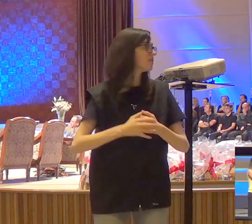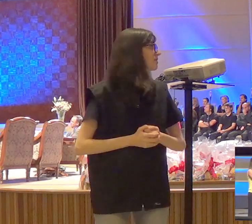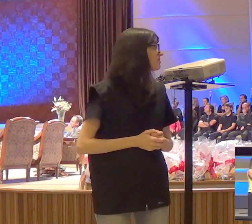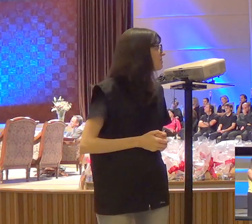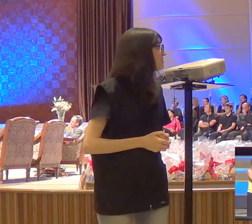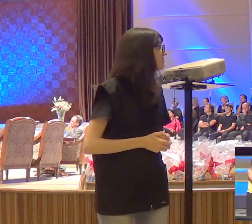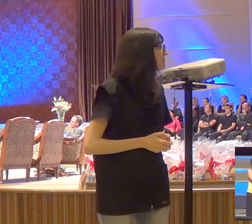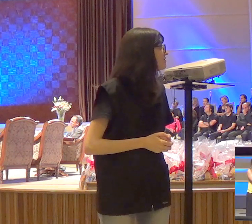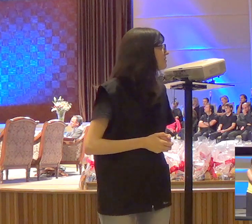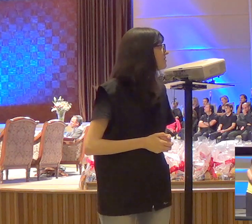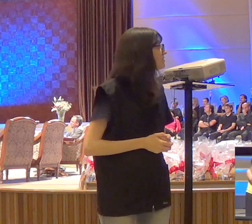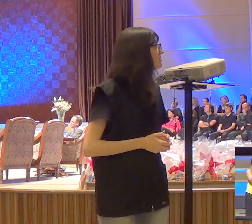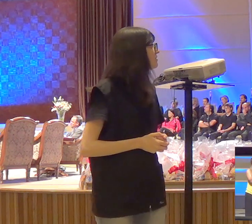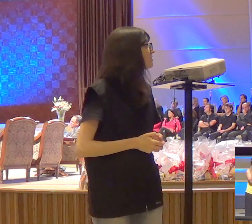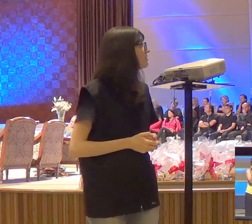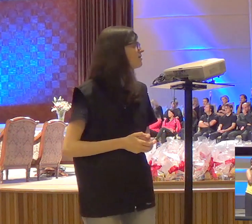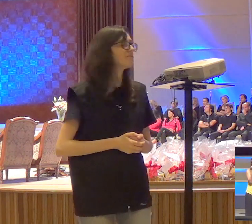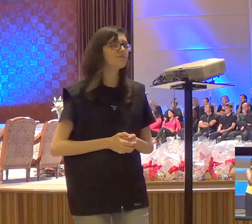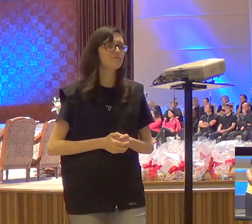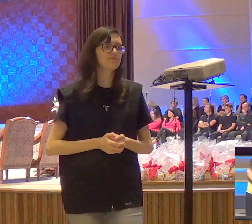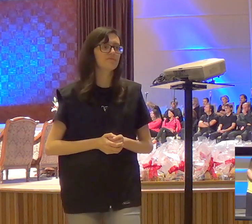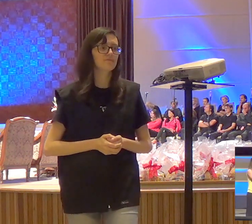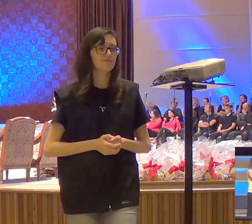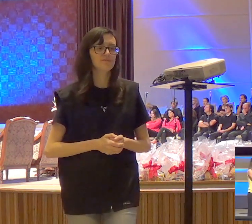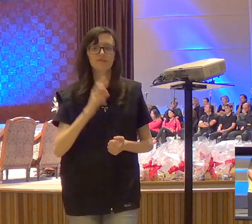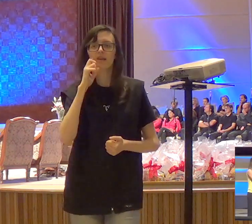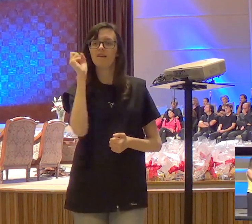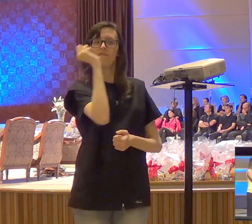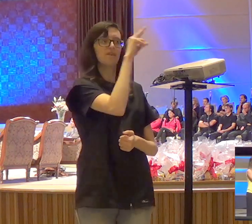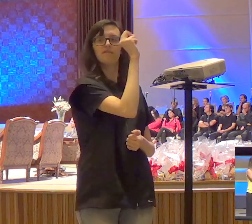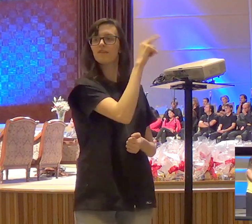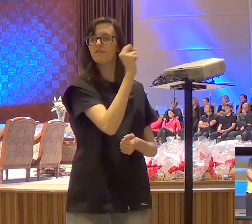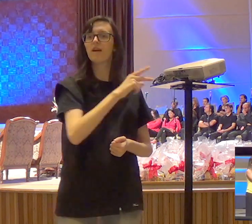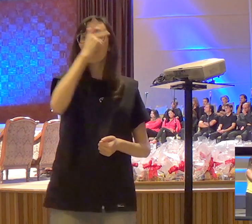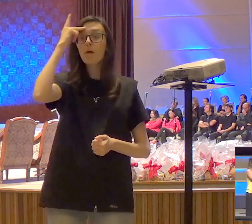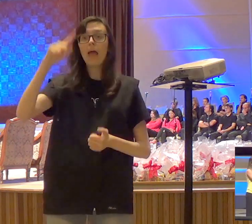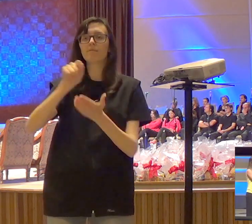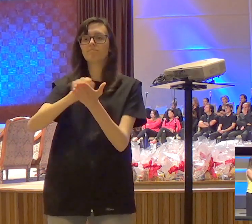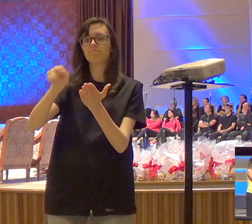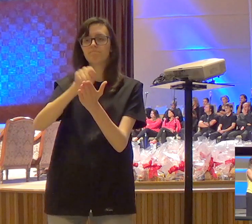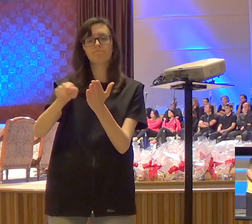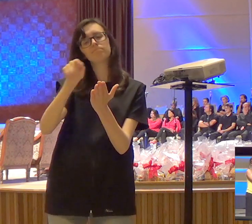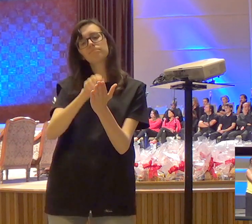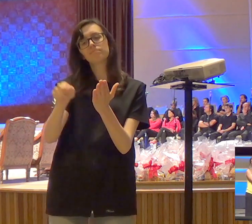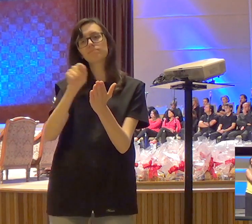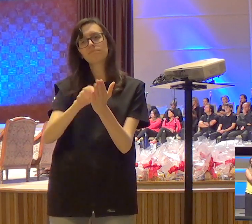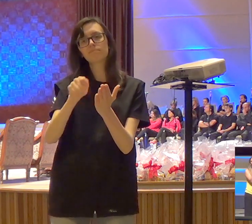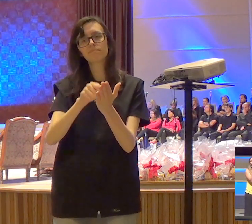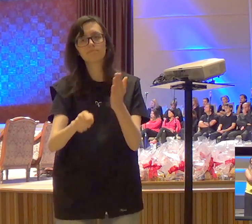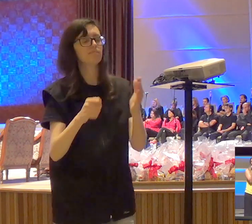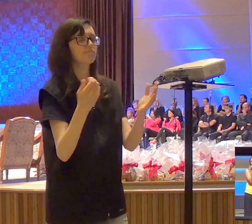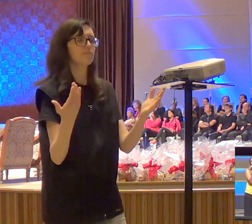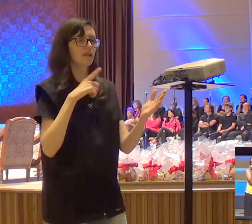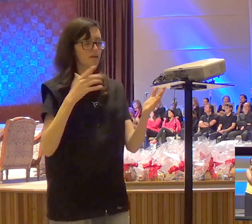guy. Deus é um cara esperto. He could have picked whoever he wanted to write his sacred words. Ele poderia ter